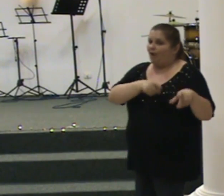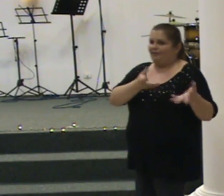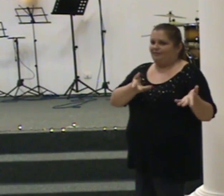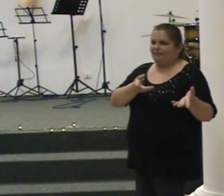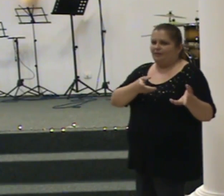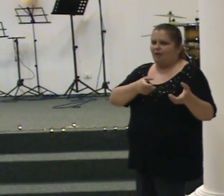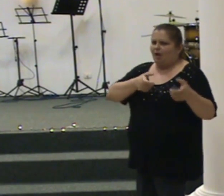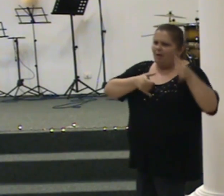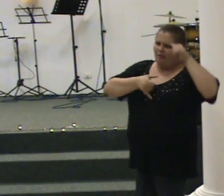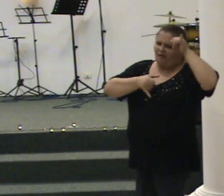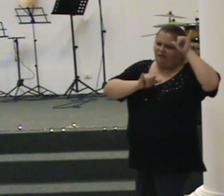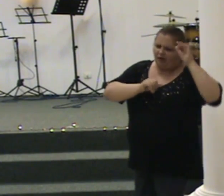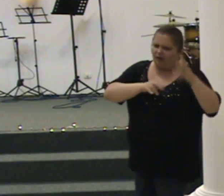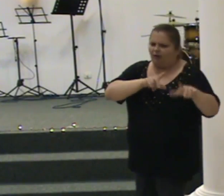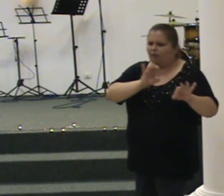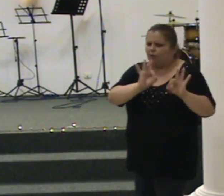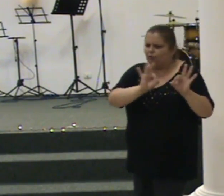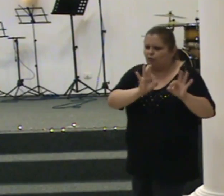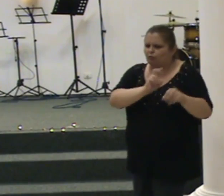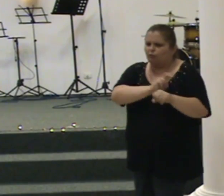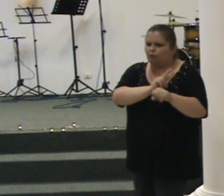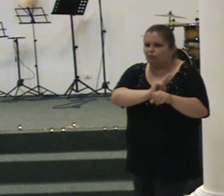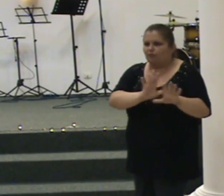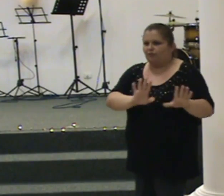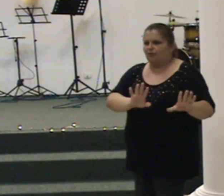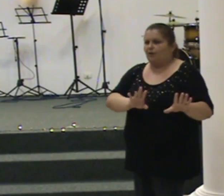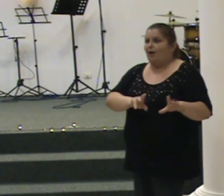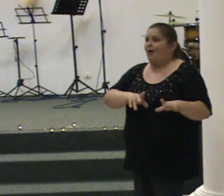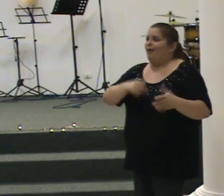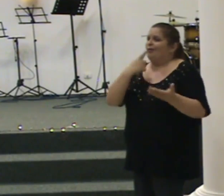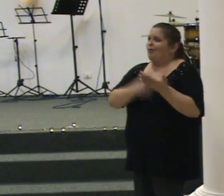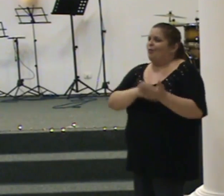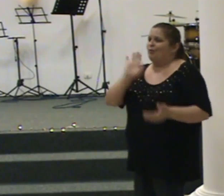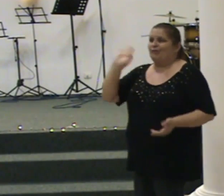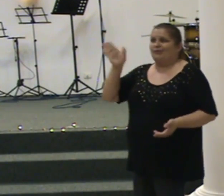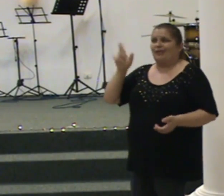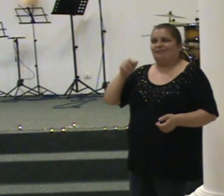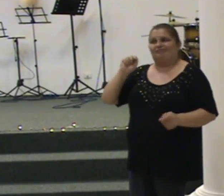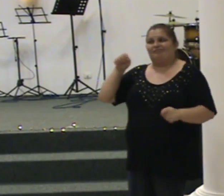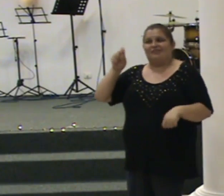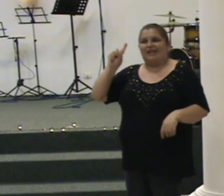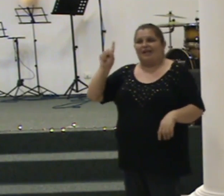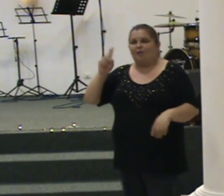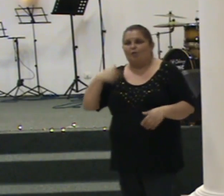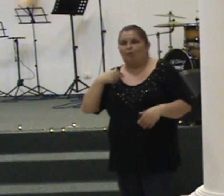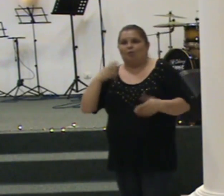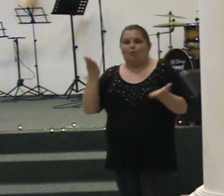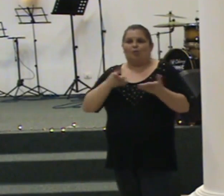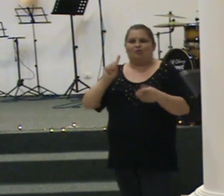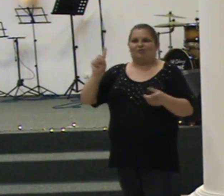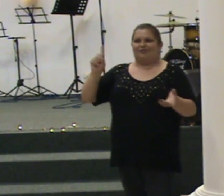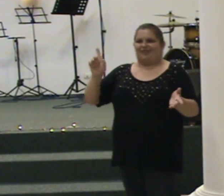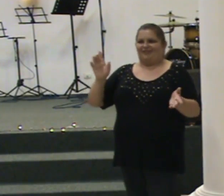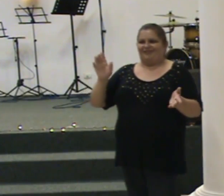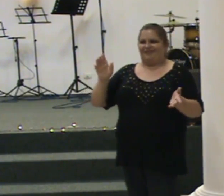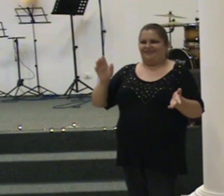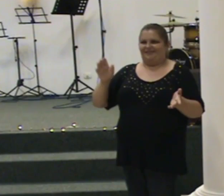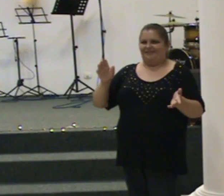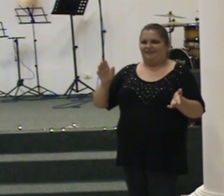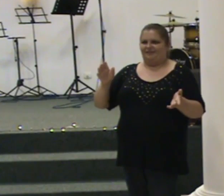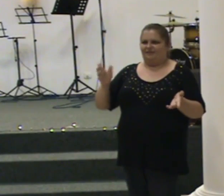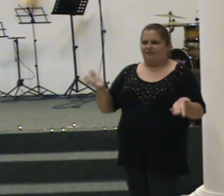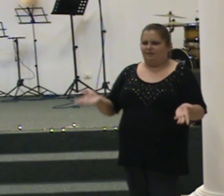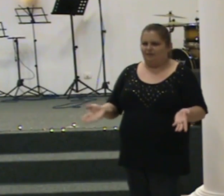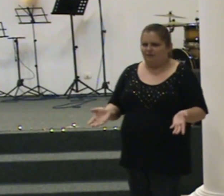o meu aparelho de animal que eu comprei, hoje eu tenho compromisso, não dá, né? Mas quando